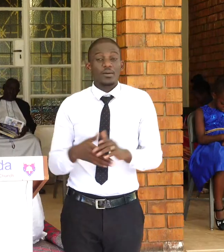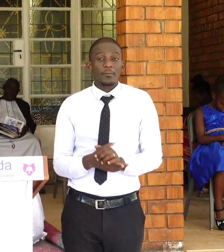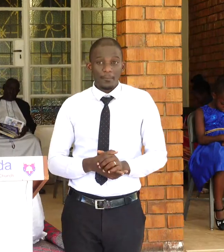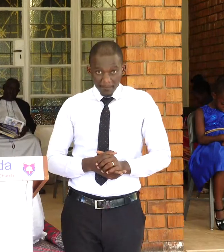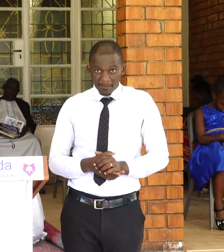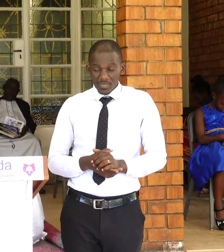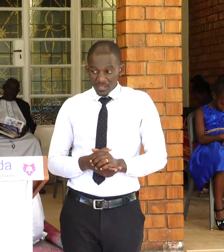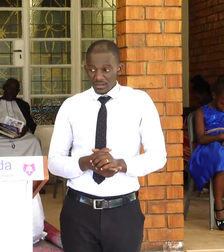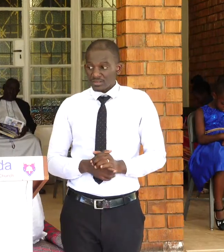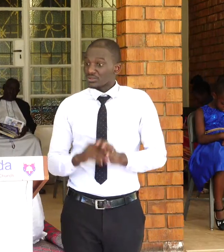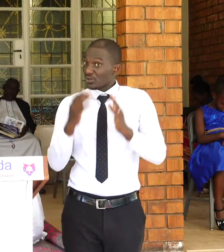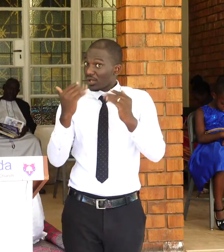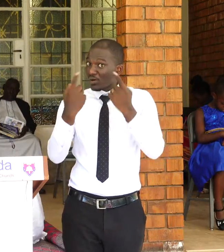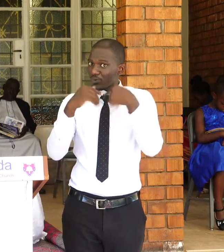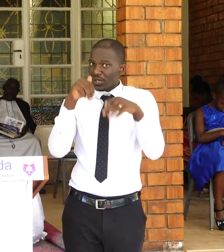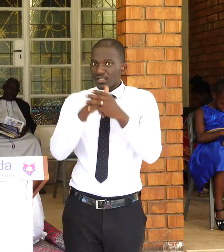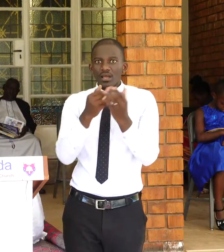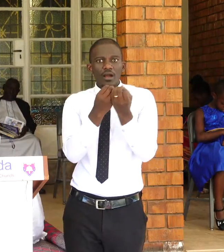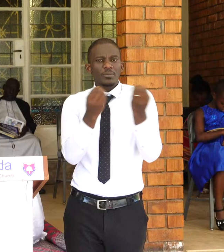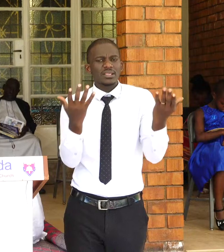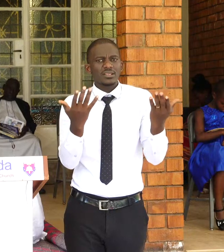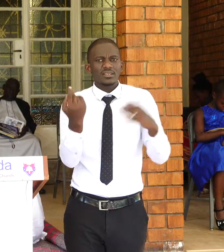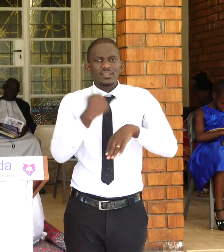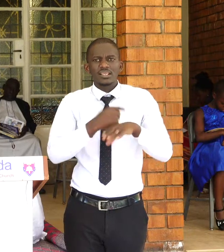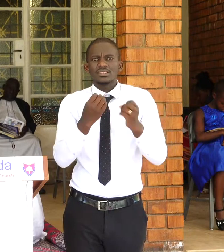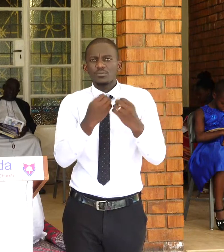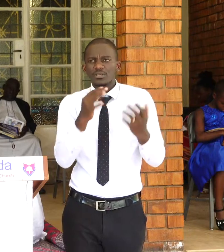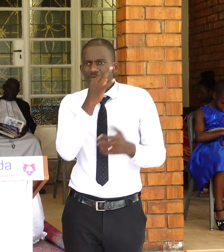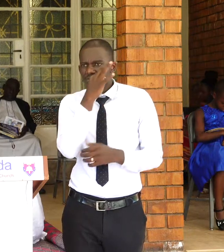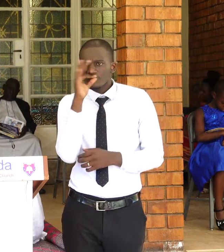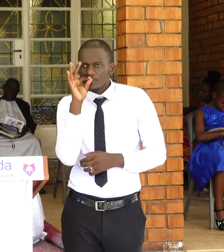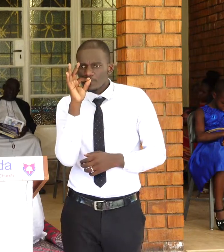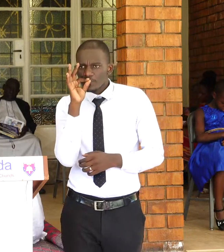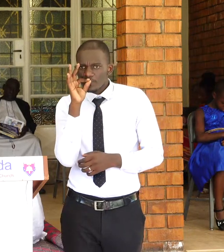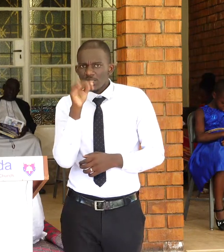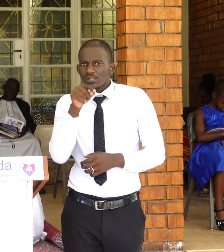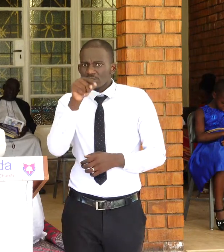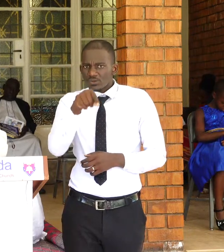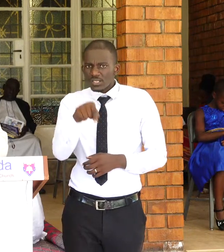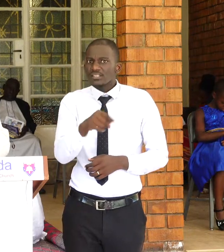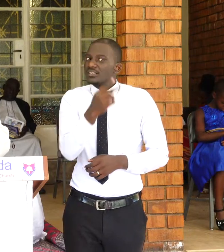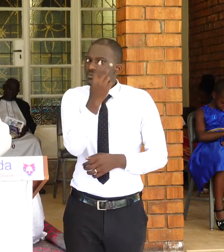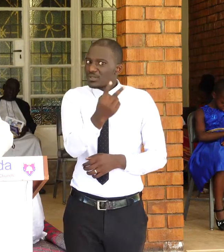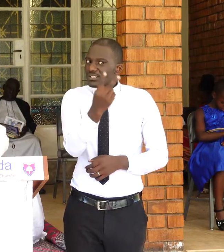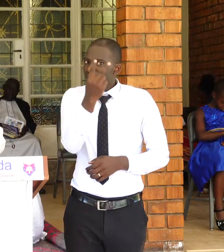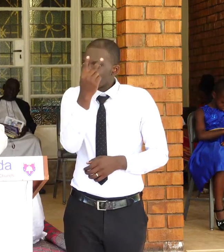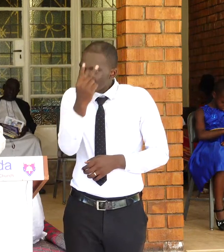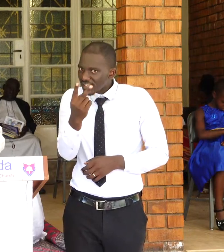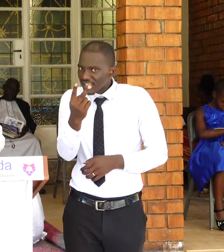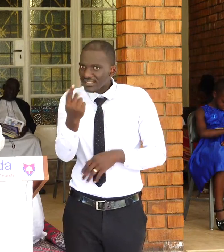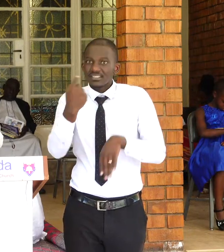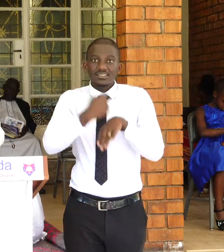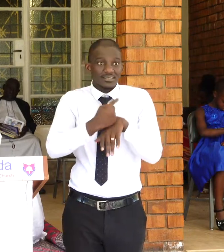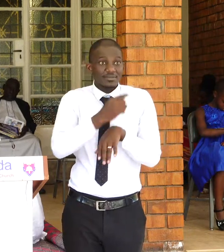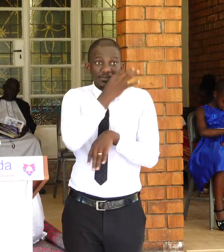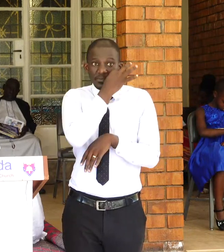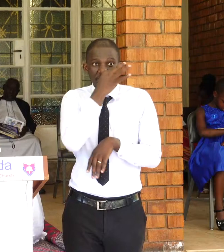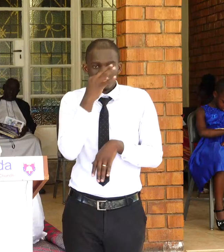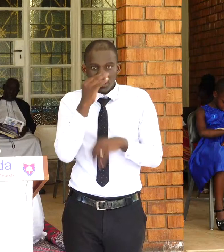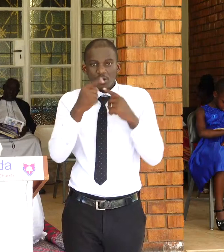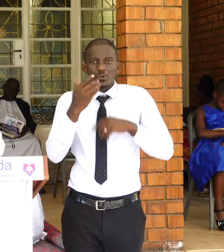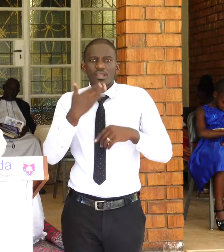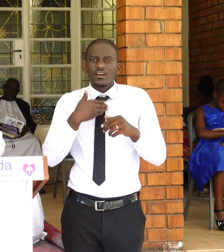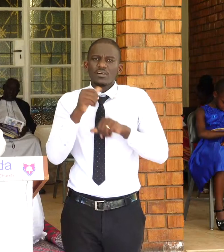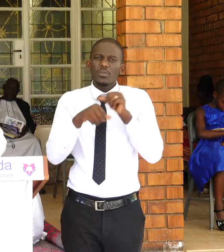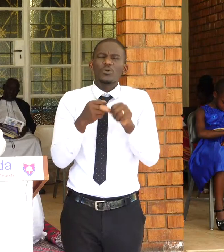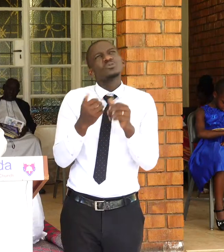kakati bwe twogerera tuli munaku meka tuli deero lwe lunaku olwabiri mu ebbiri olw'okusiiba Ibulayimu naku kumi na